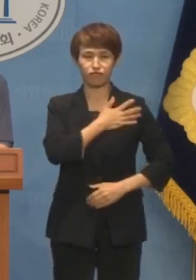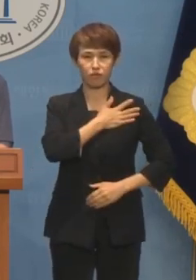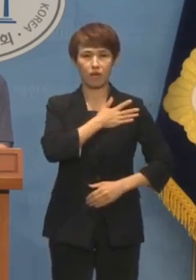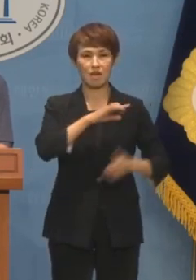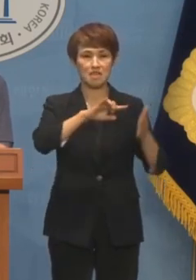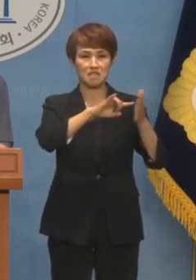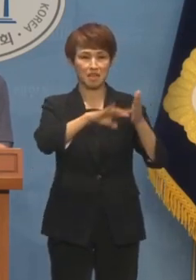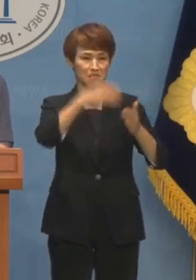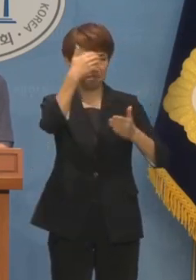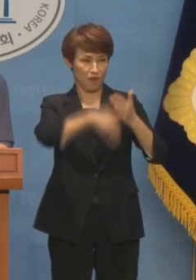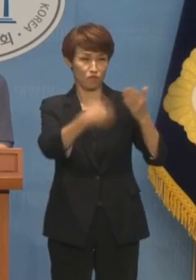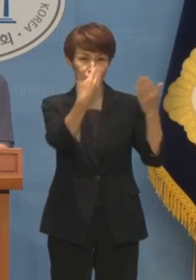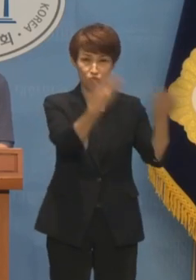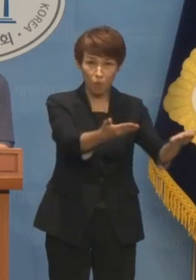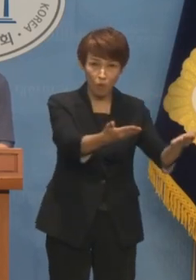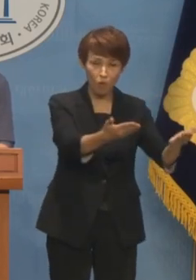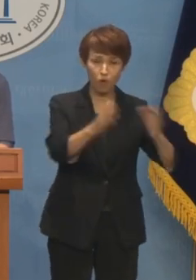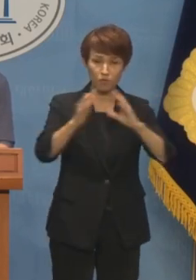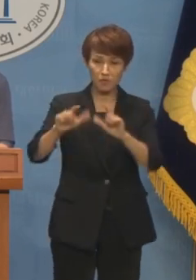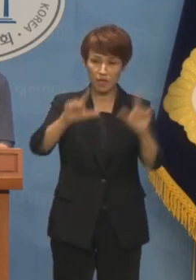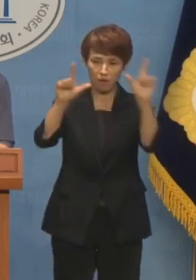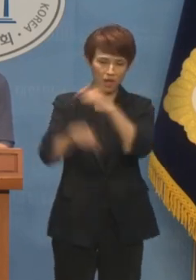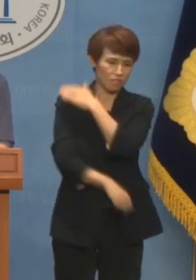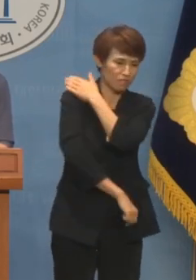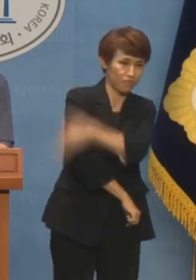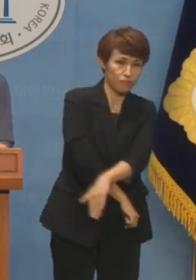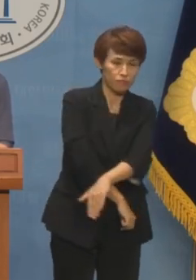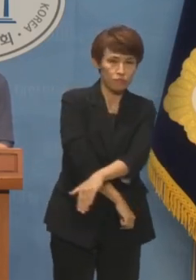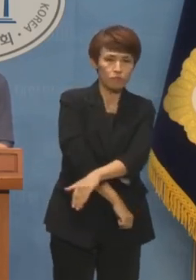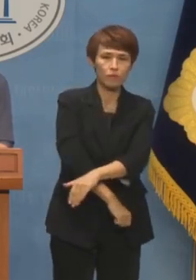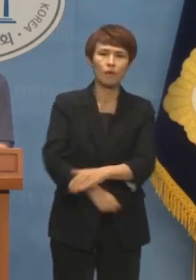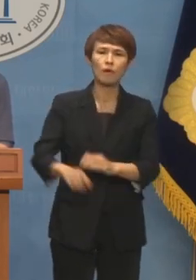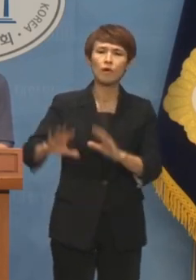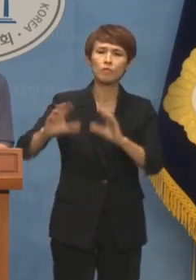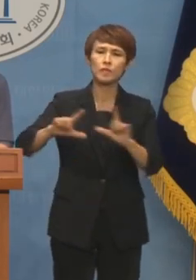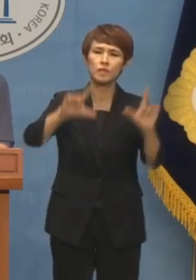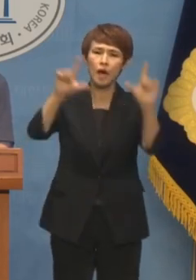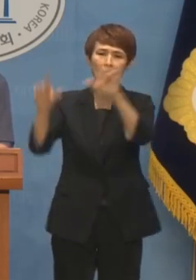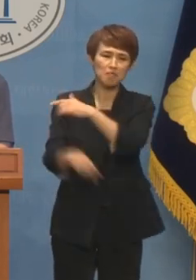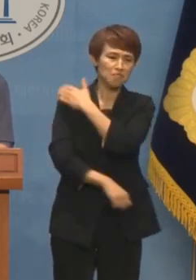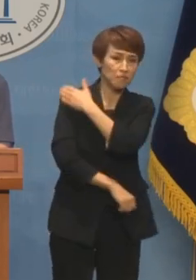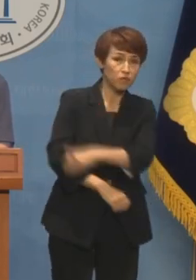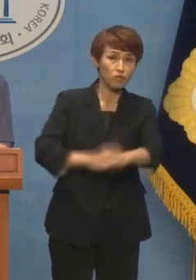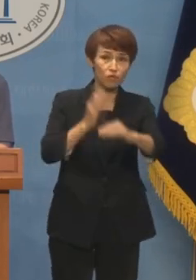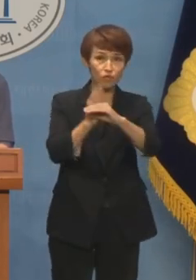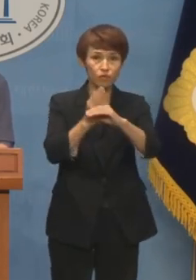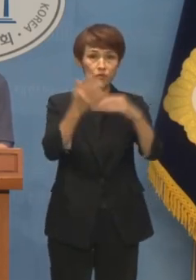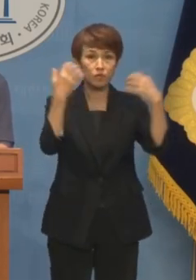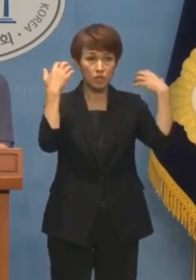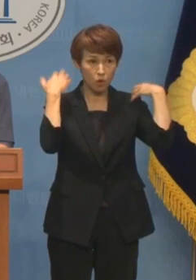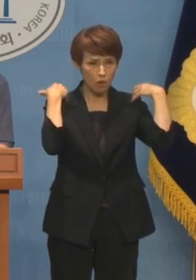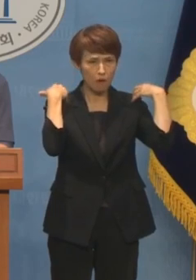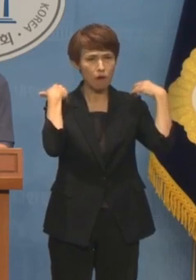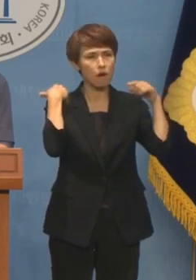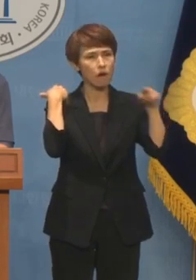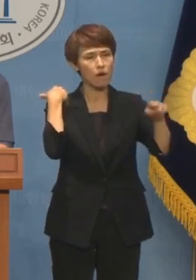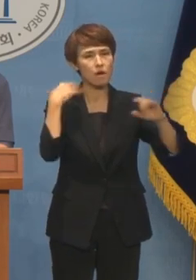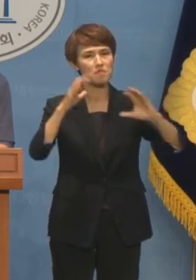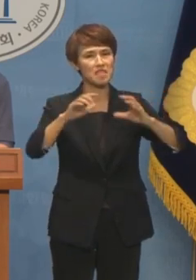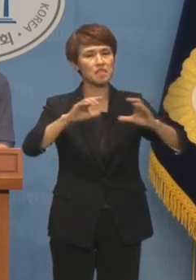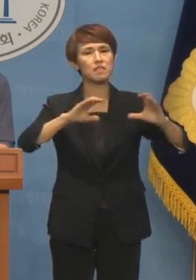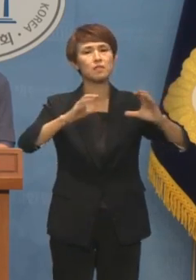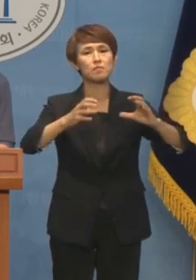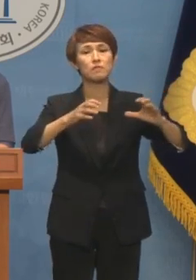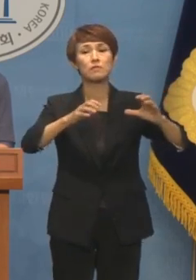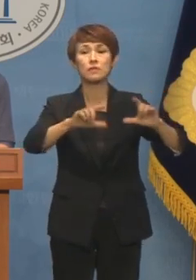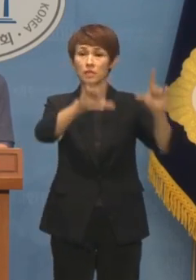민생 외면으로 우리 서민의 삶을 벼랑 끝으로 내몰고 있는 현 정권의 잔인한 민생 파탄